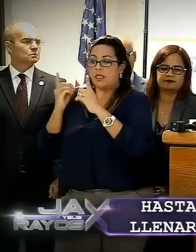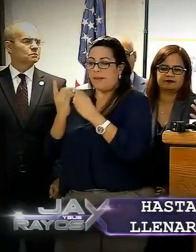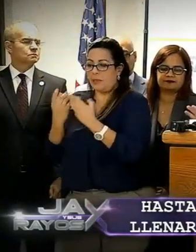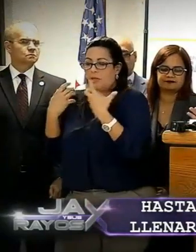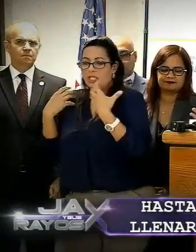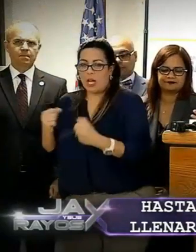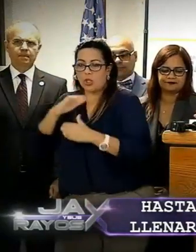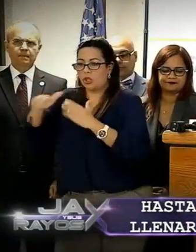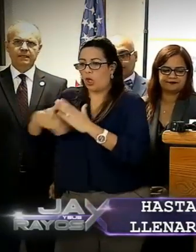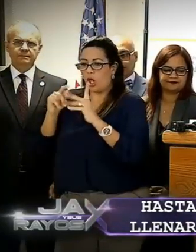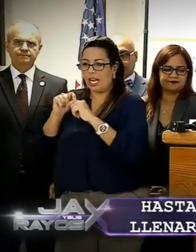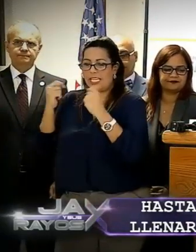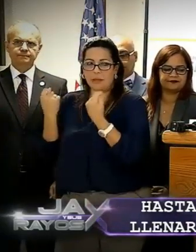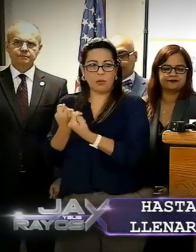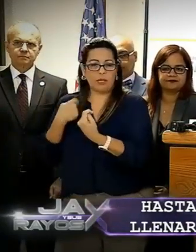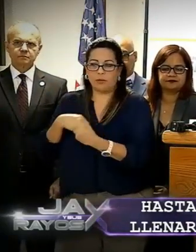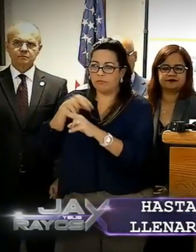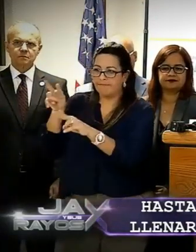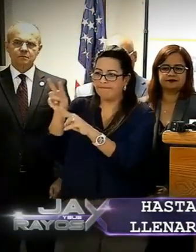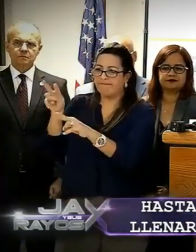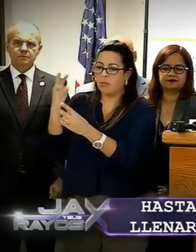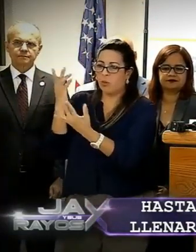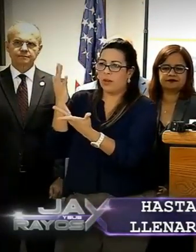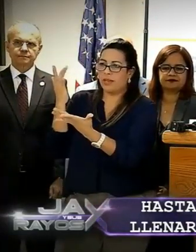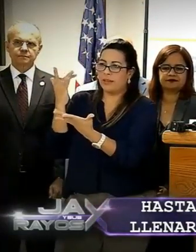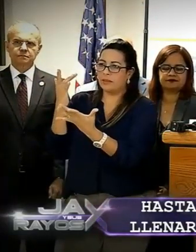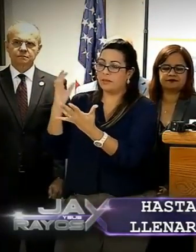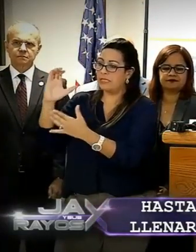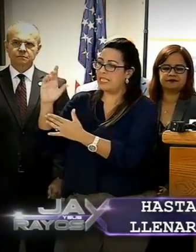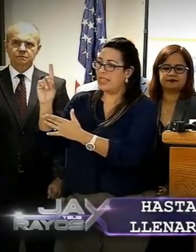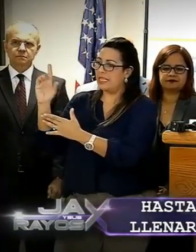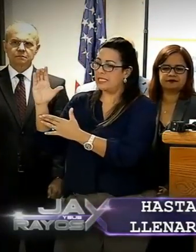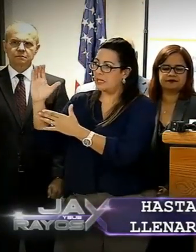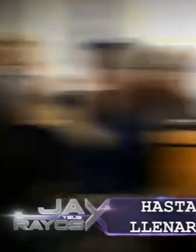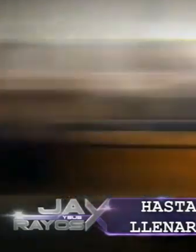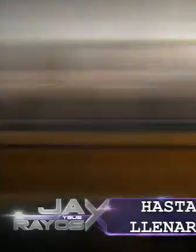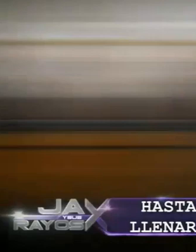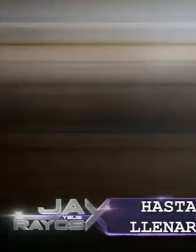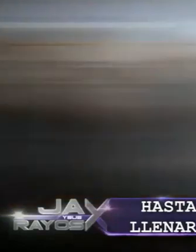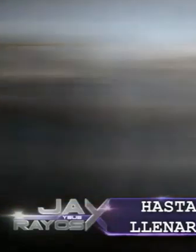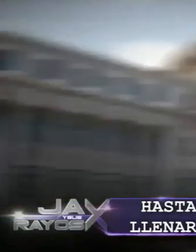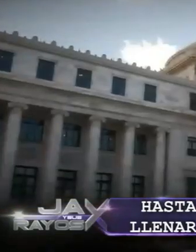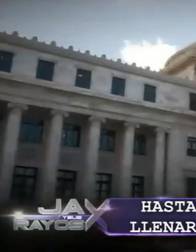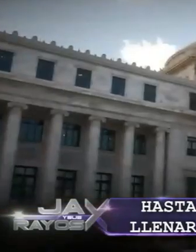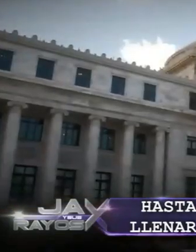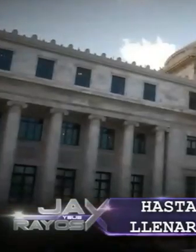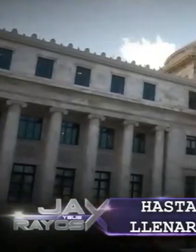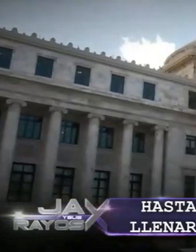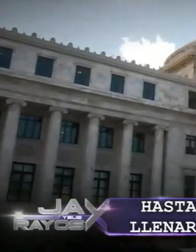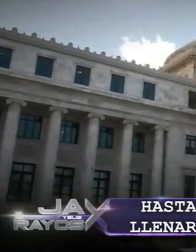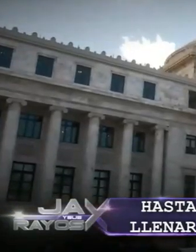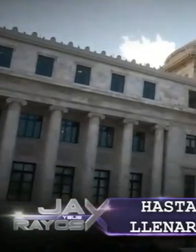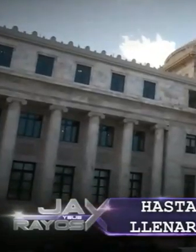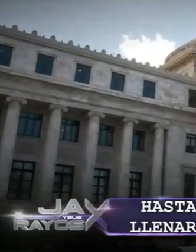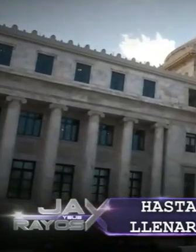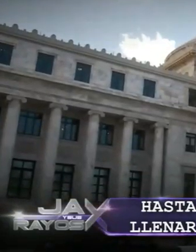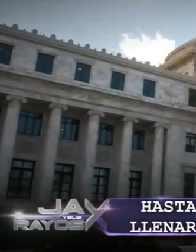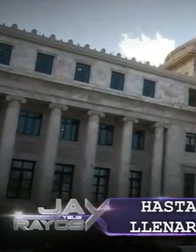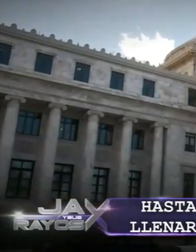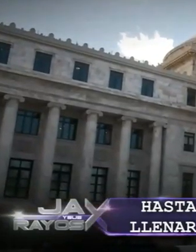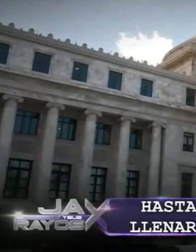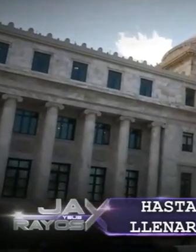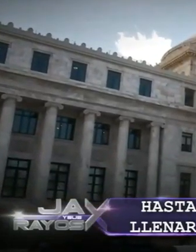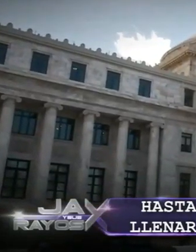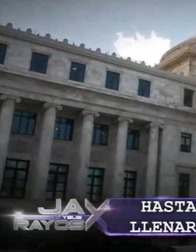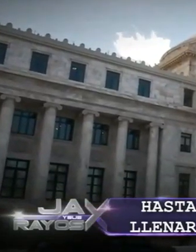a ocupar el mismo cargo, pero en la fortaleza, junto a la gobernadora. Más allá de los puestos de confianza